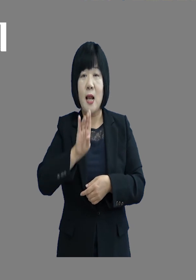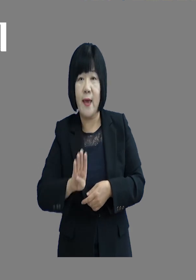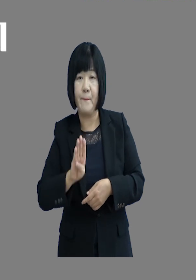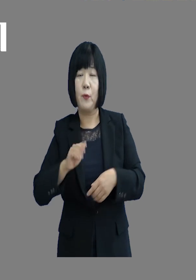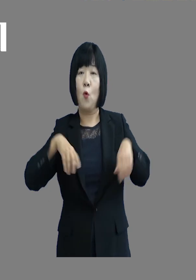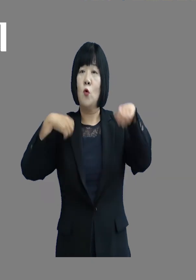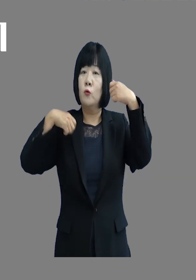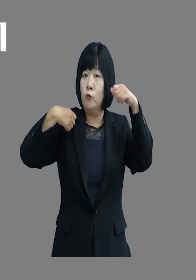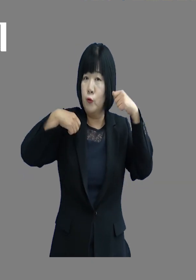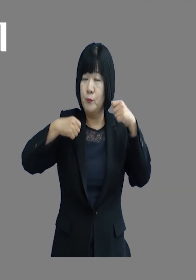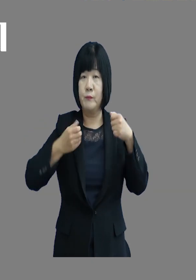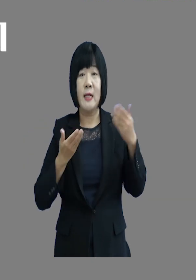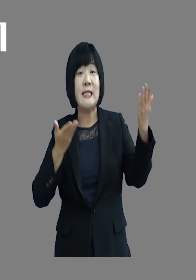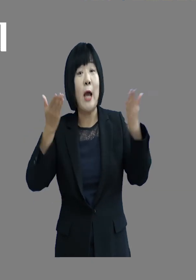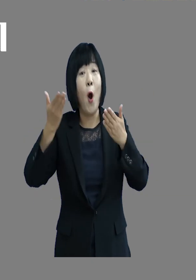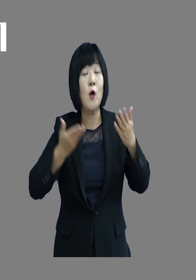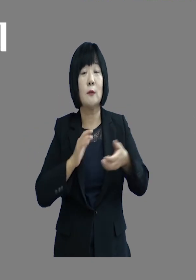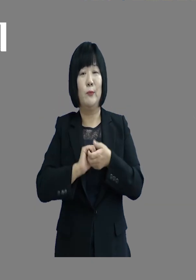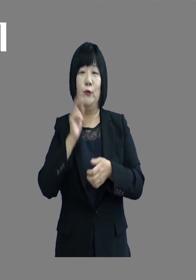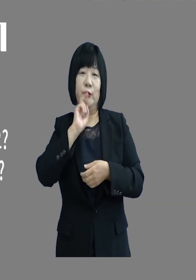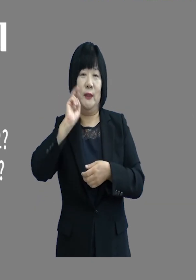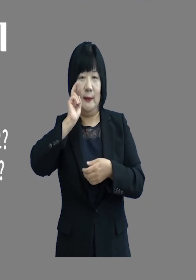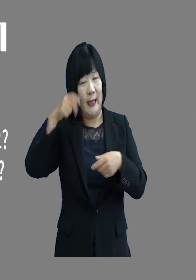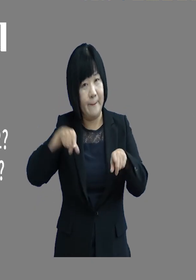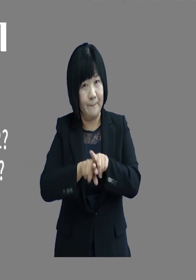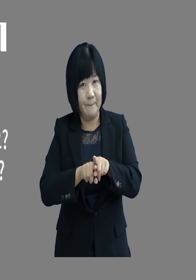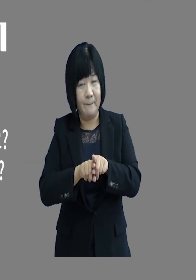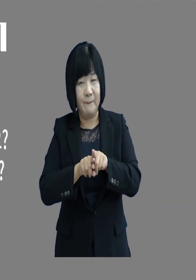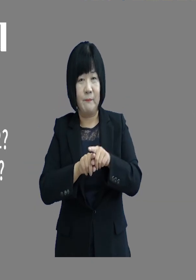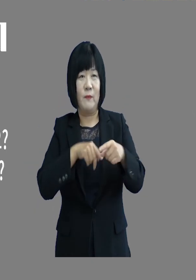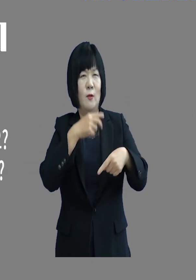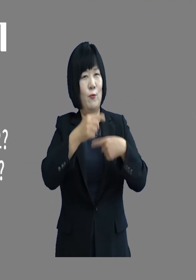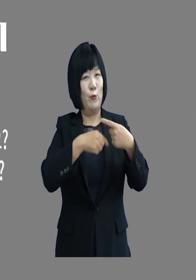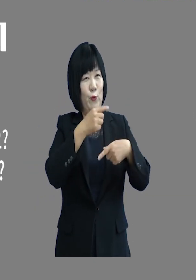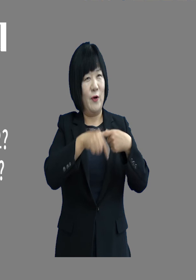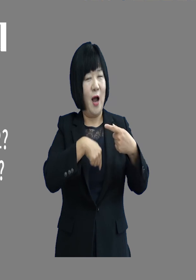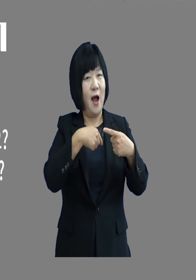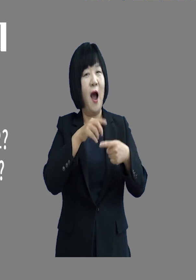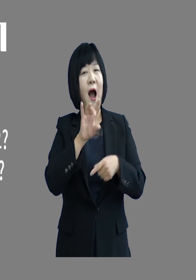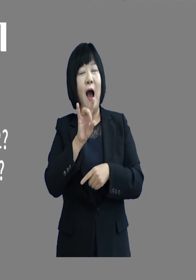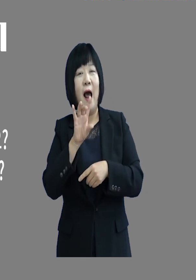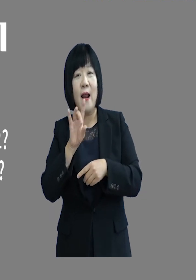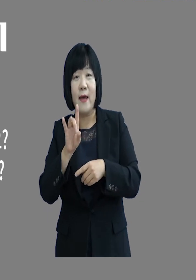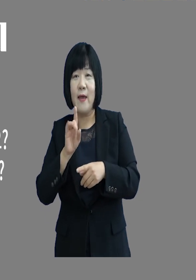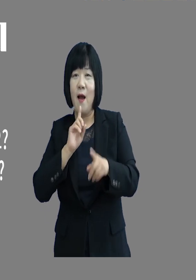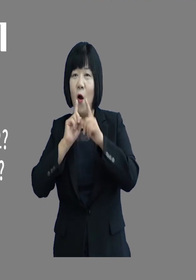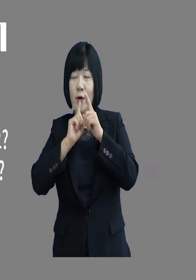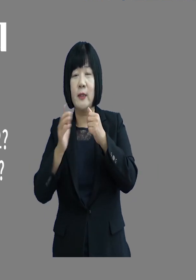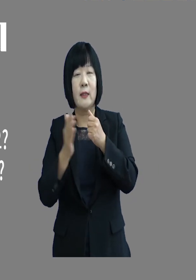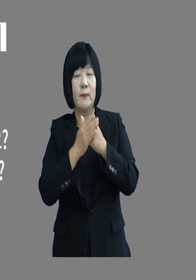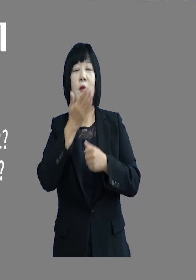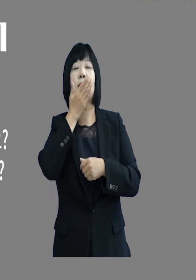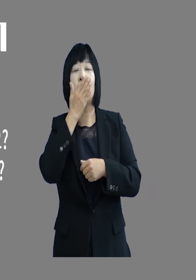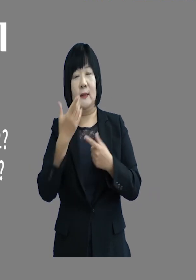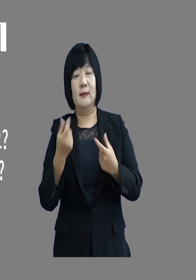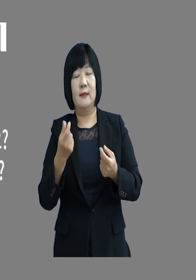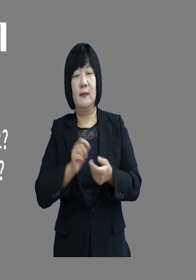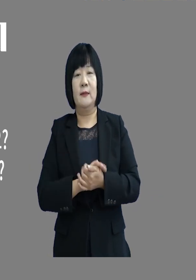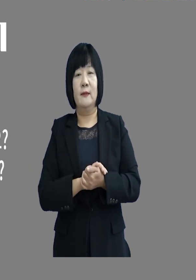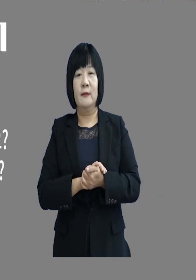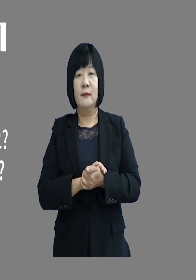춥니다. 연극이나 뮤지컬도 물론 있고요. 아마 수어가 하나의 언어이기 때문에 가능한 일이 아닐까요?